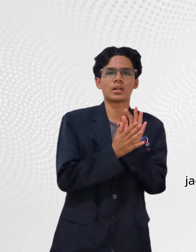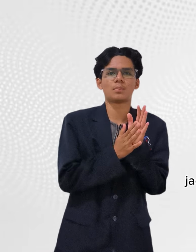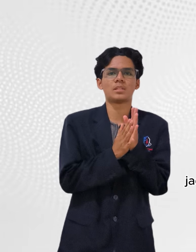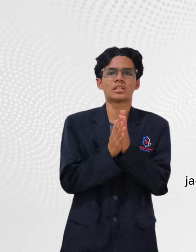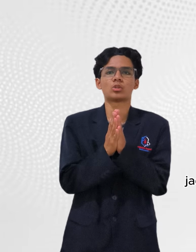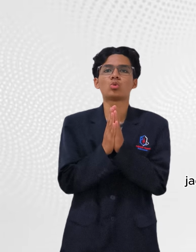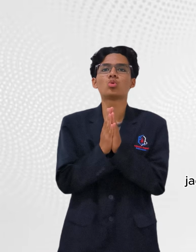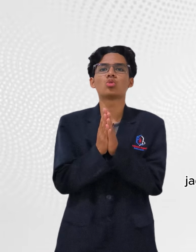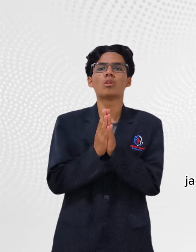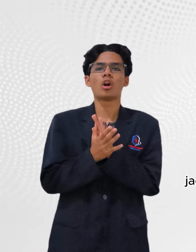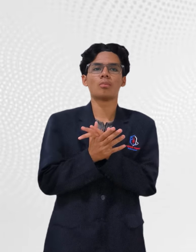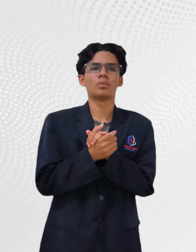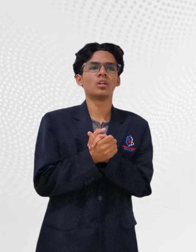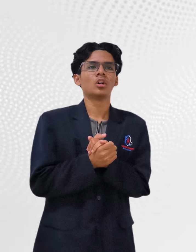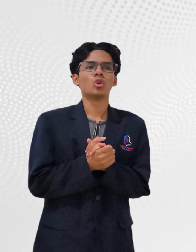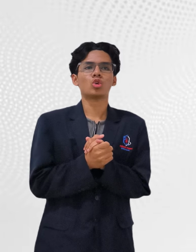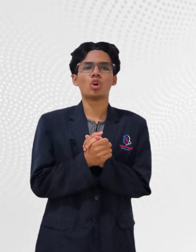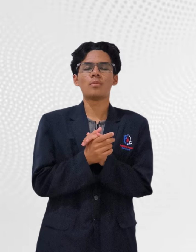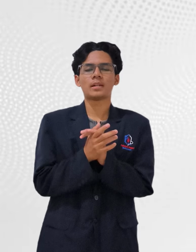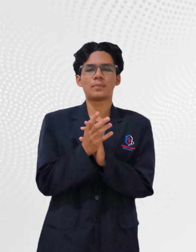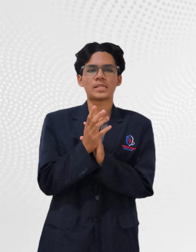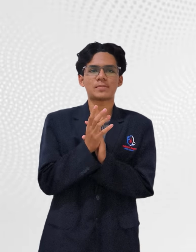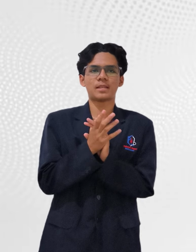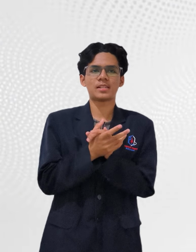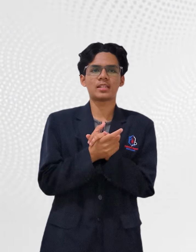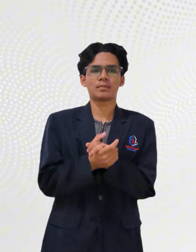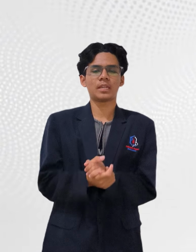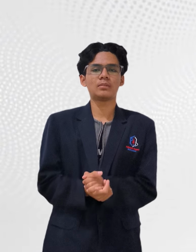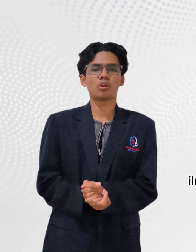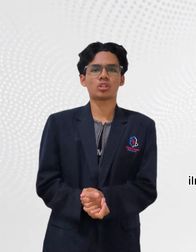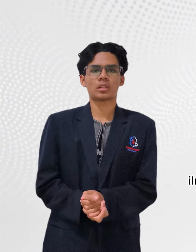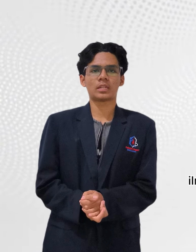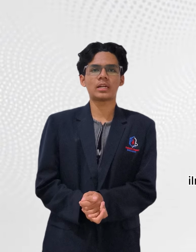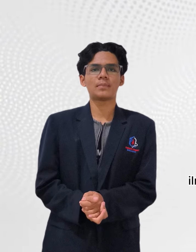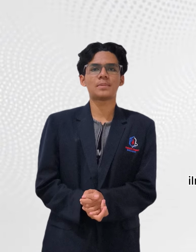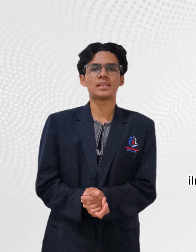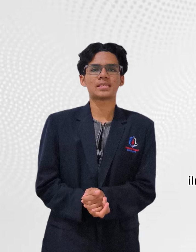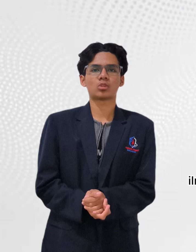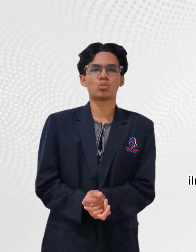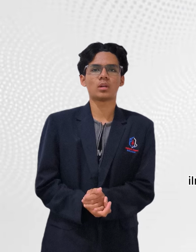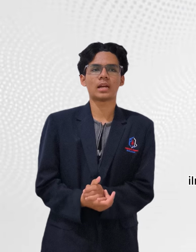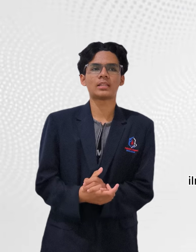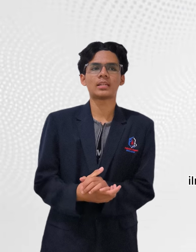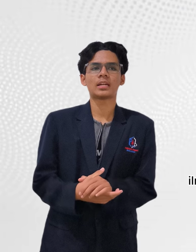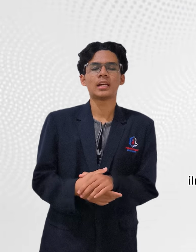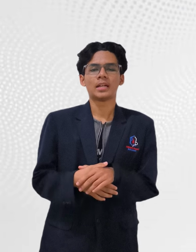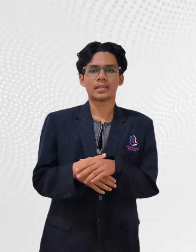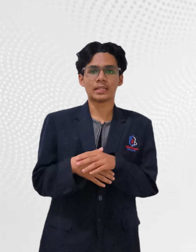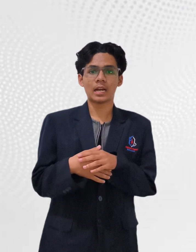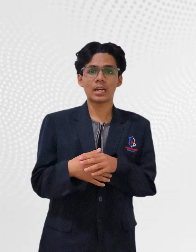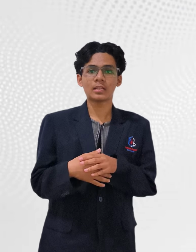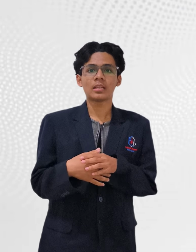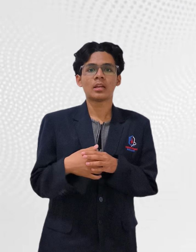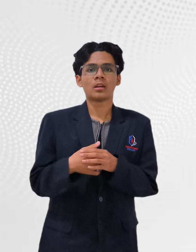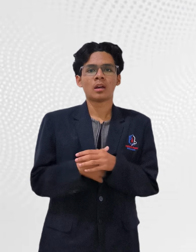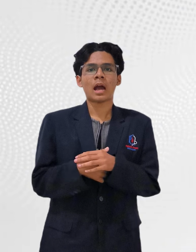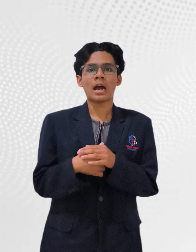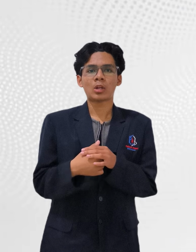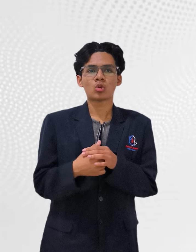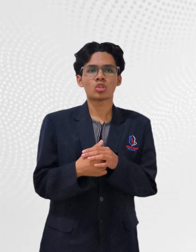pertama kita akan menjelaskan hukum Ohm. Hukum Ohm adalah prinsip dasar dalam ilmu elektronika yang menjelaskan hubungan antara